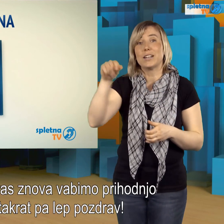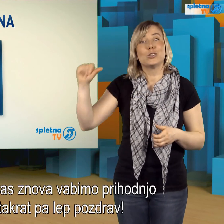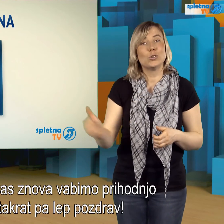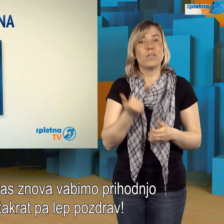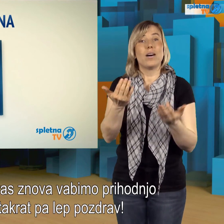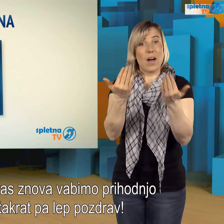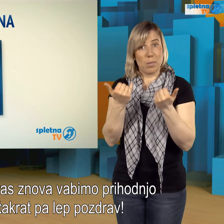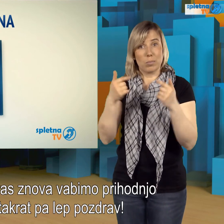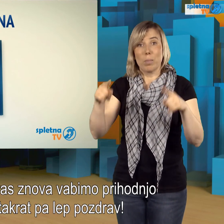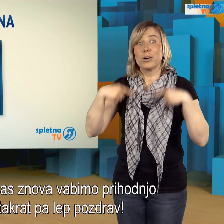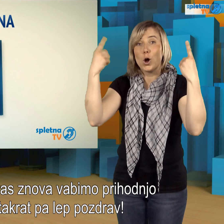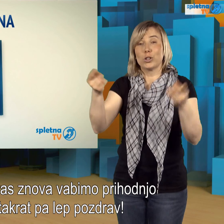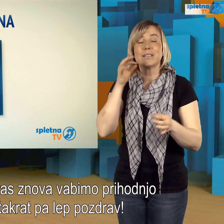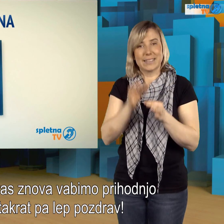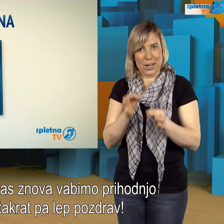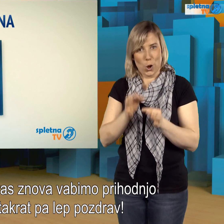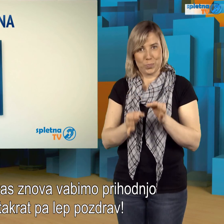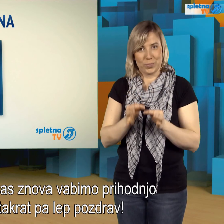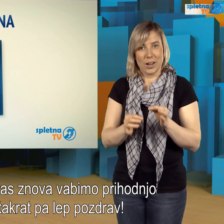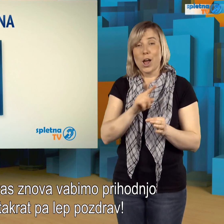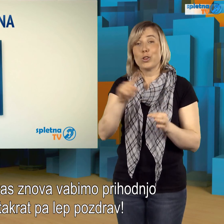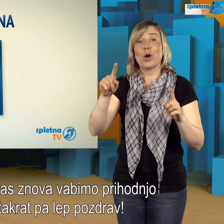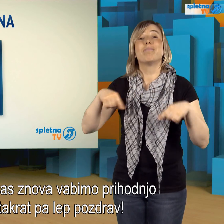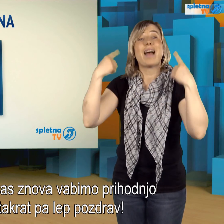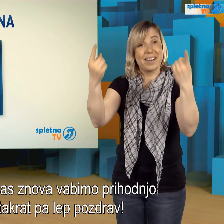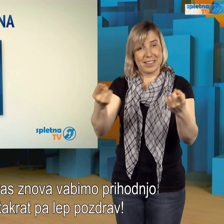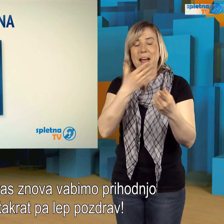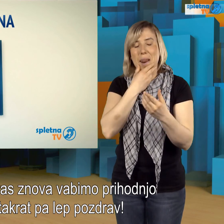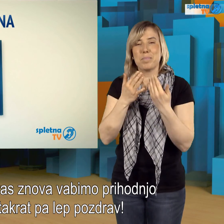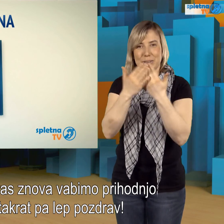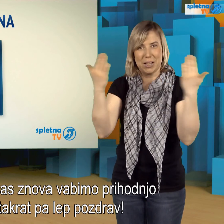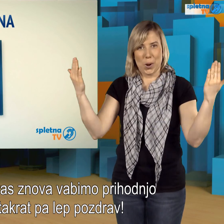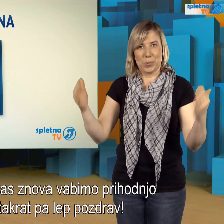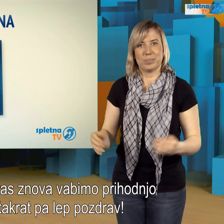znova vabimo prihodnjo sredo. Do takrat pa lep pozdrav.